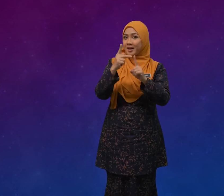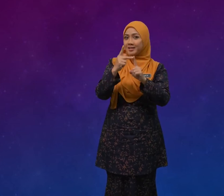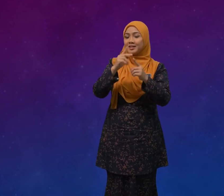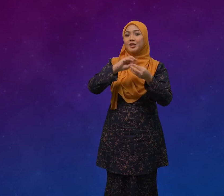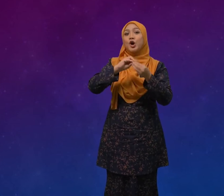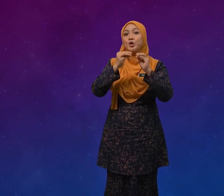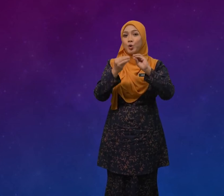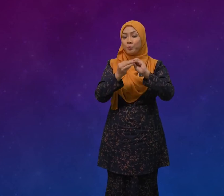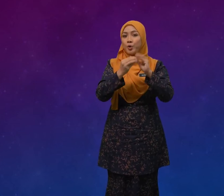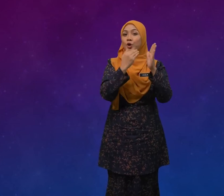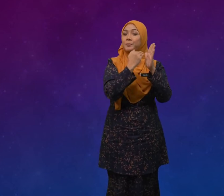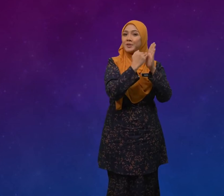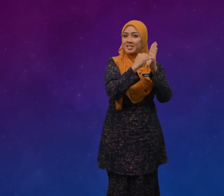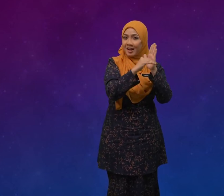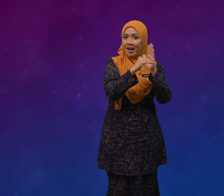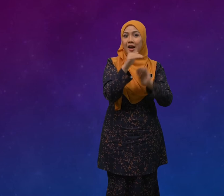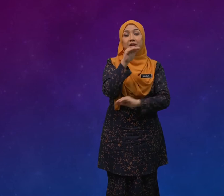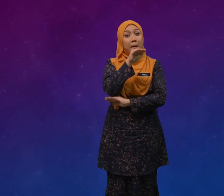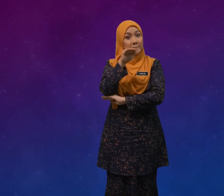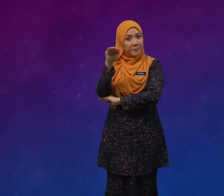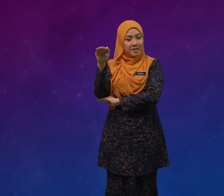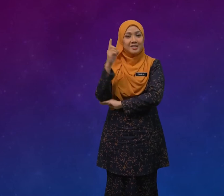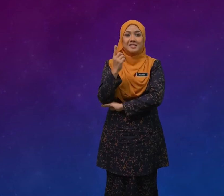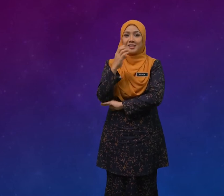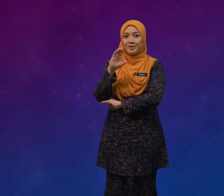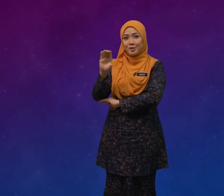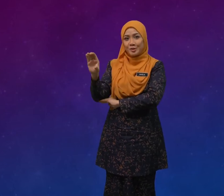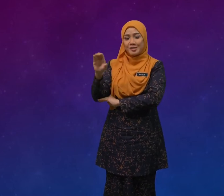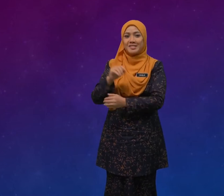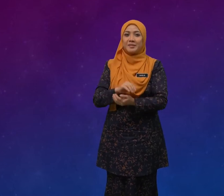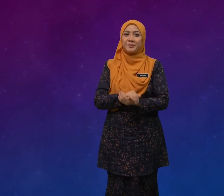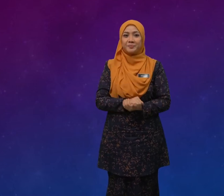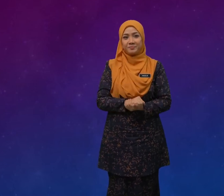kepada nombor pecahan per 100.